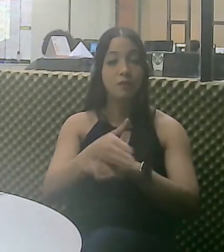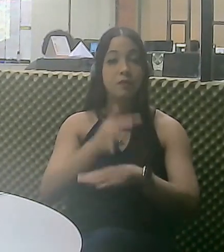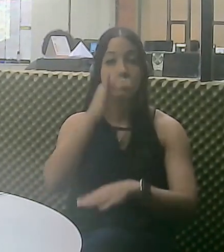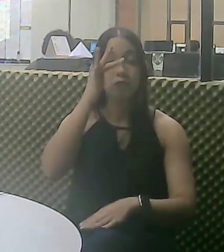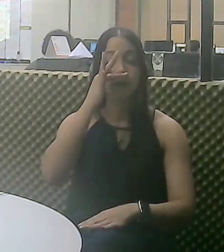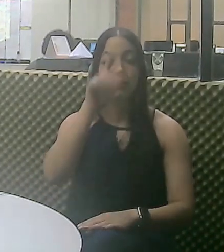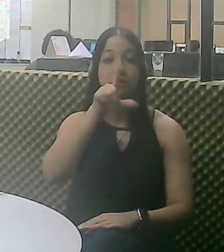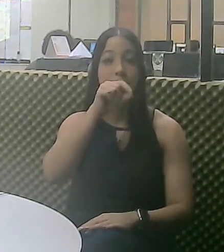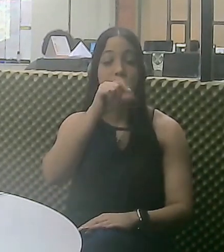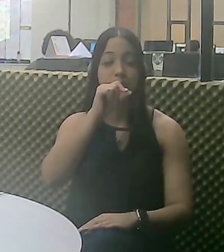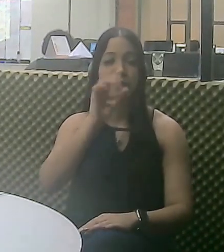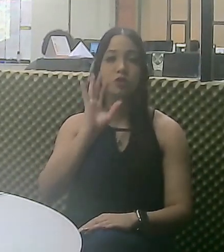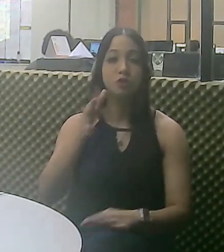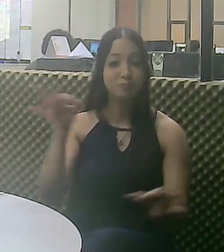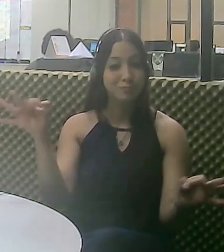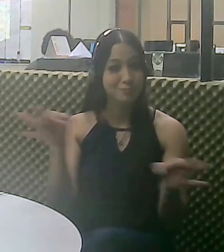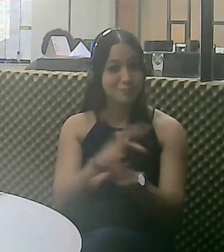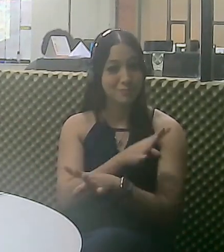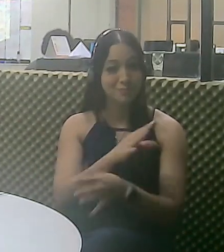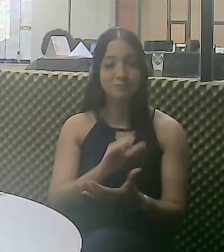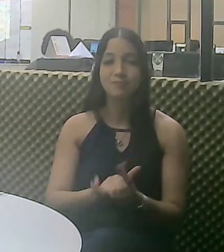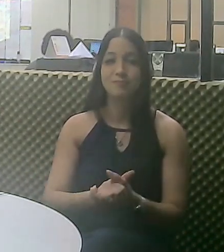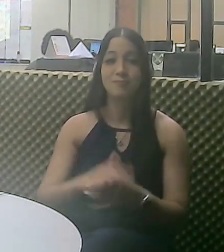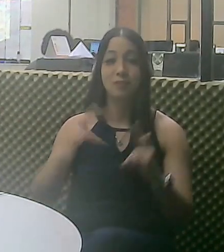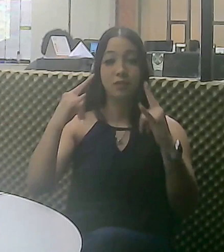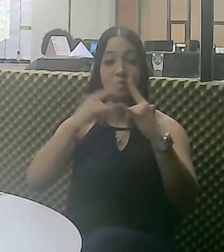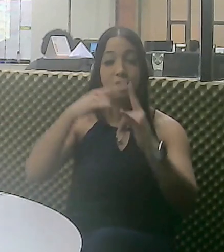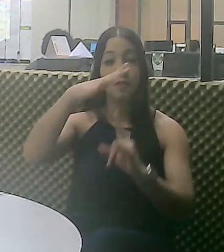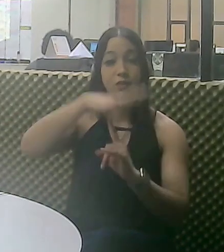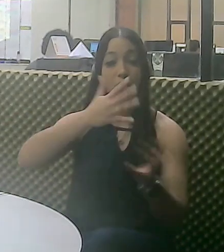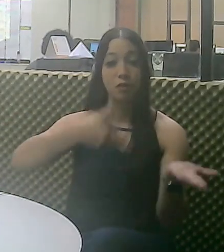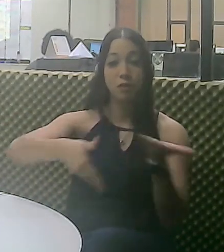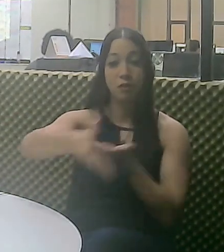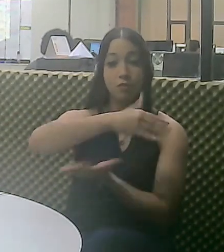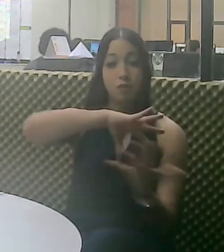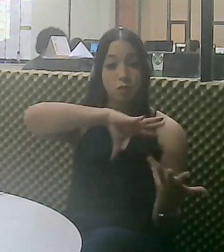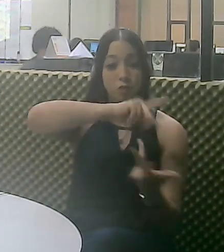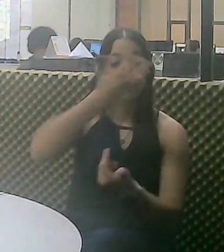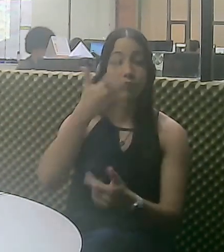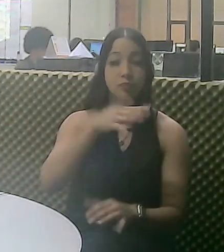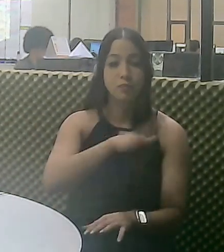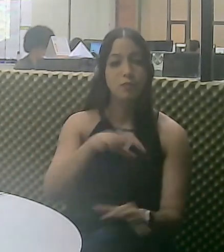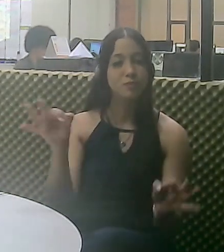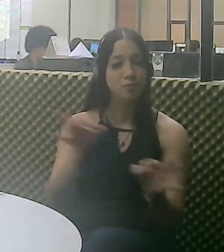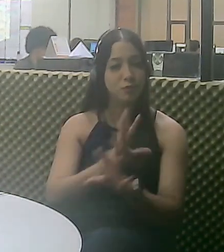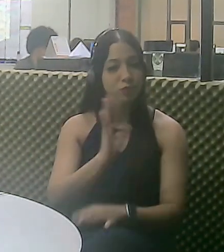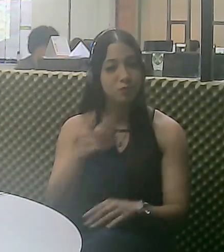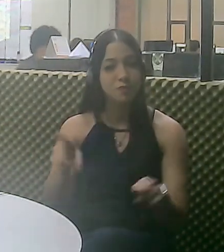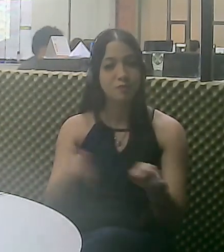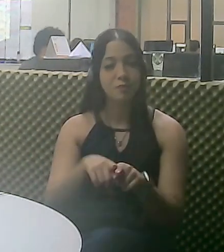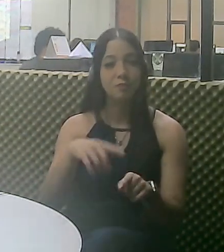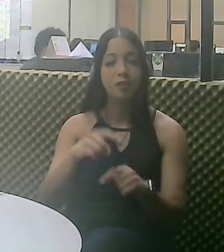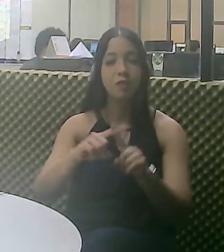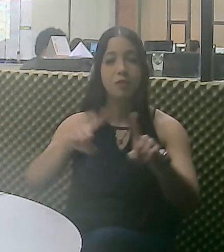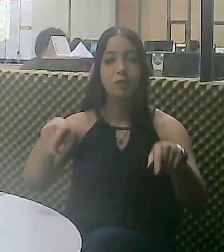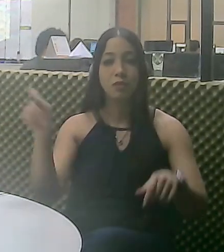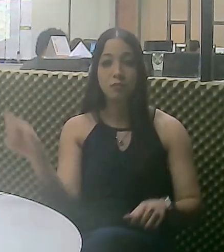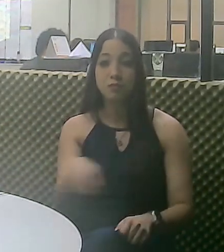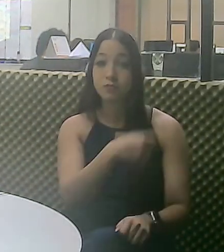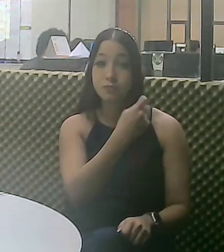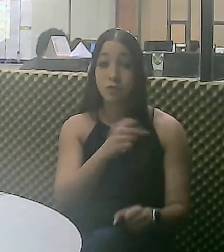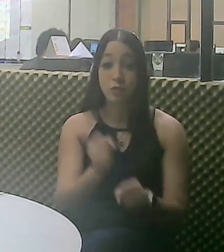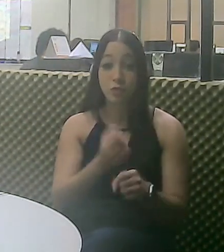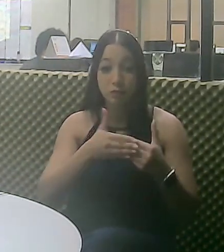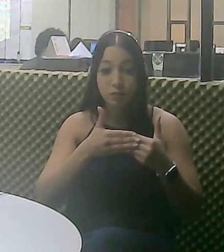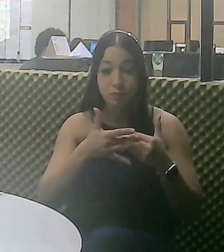Jardim Sabiá já concluída o quiosque de Convivência do Mundo da Criança já concluído e a quadra de tênis que está